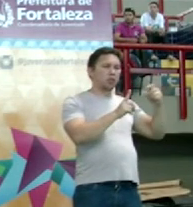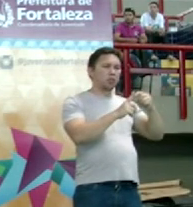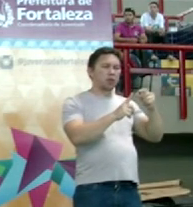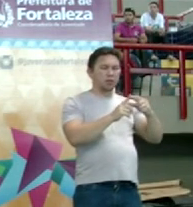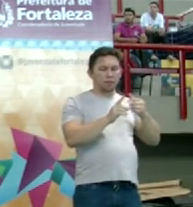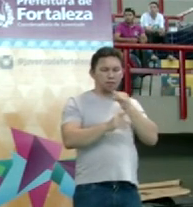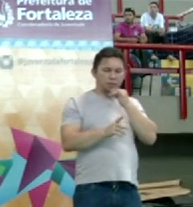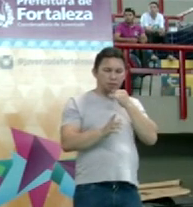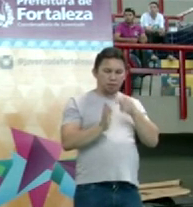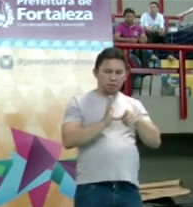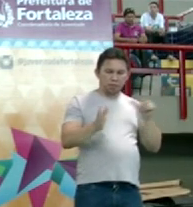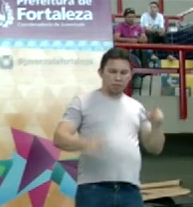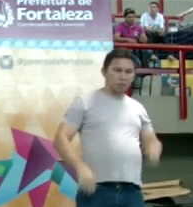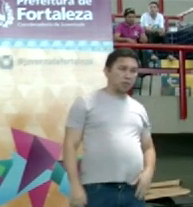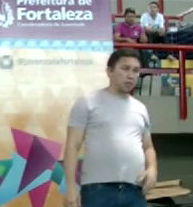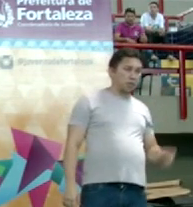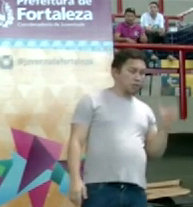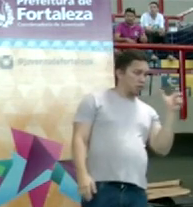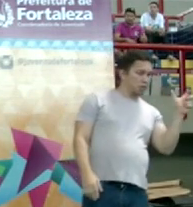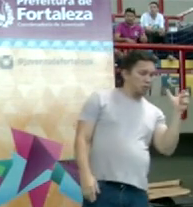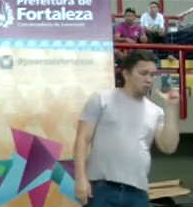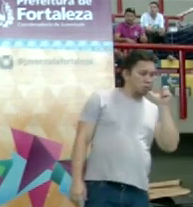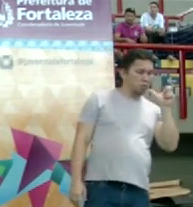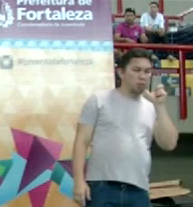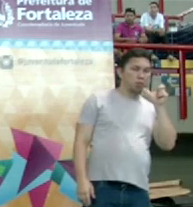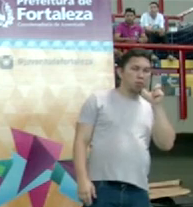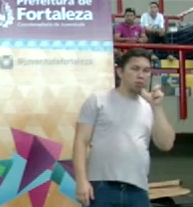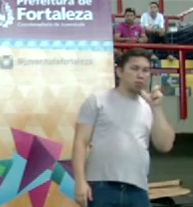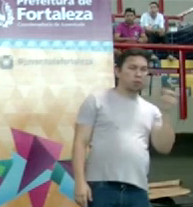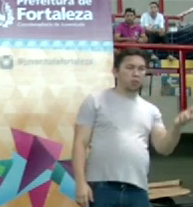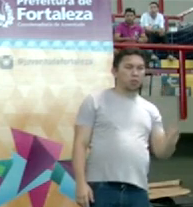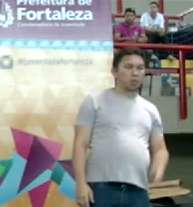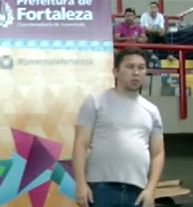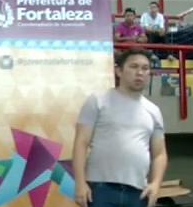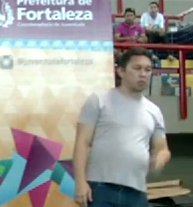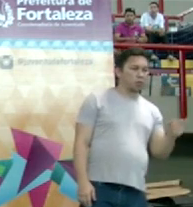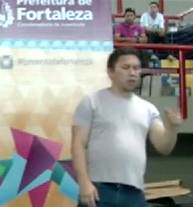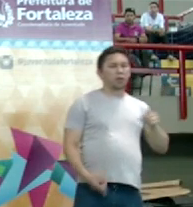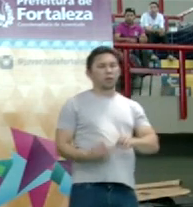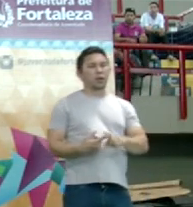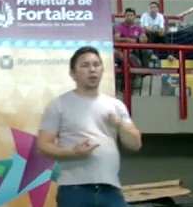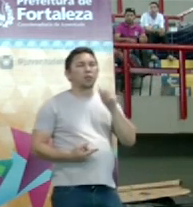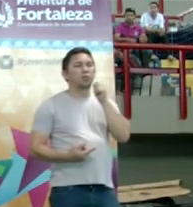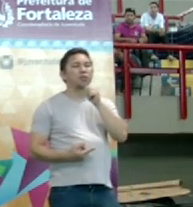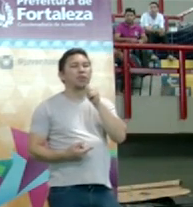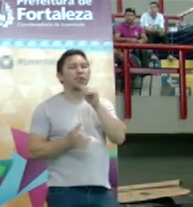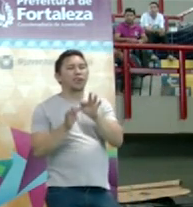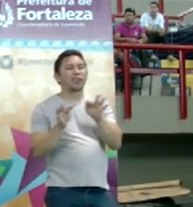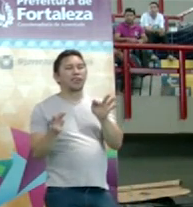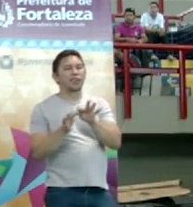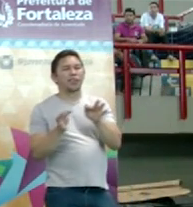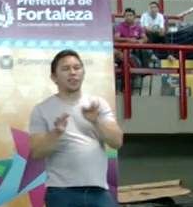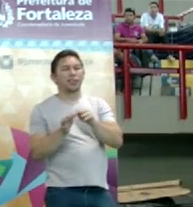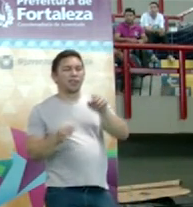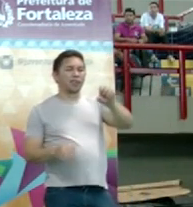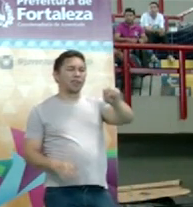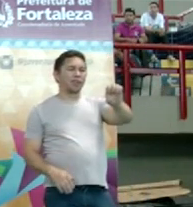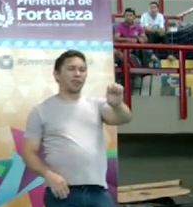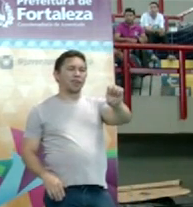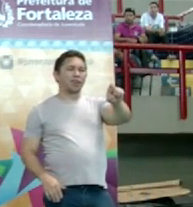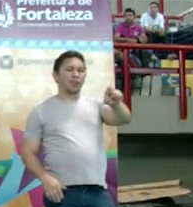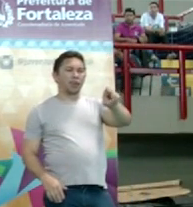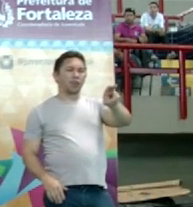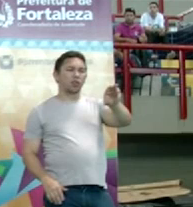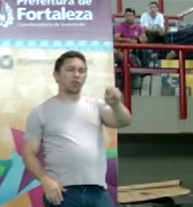Por exemplo, no lugar de mulher, você pode botar sexo frágil entre aspas. Tá?